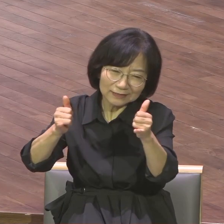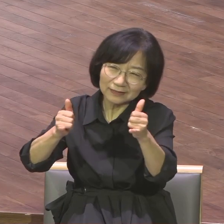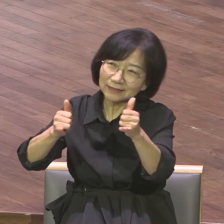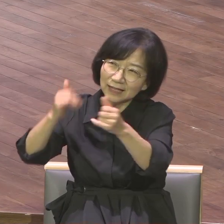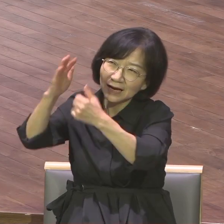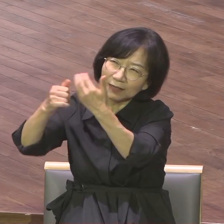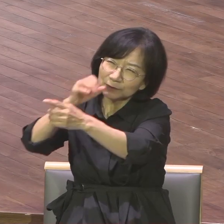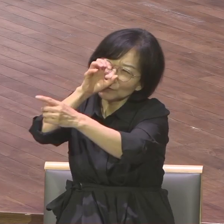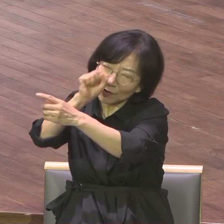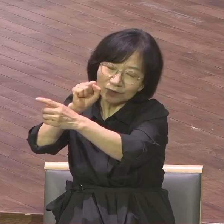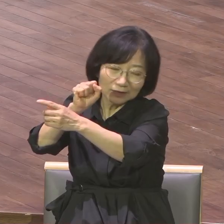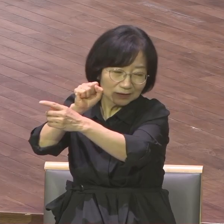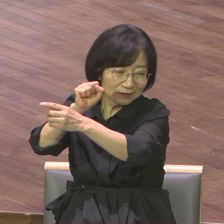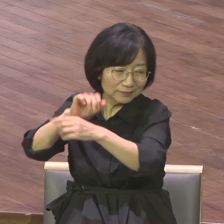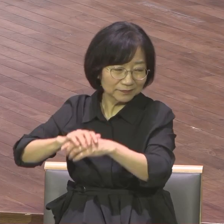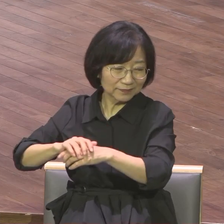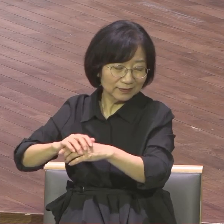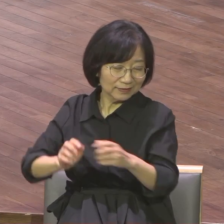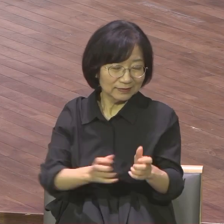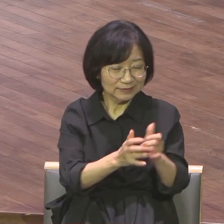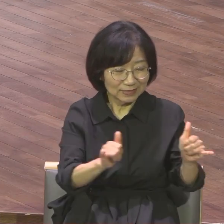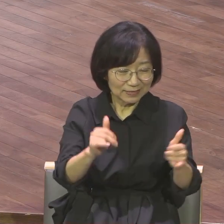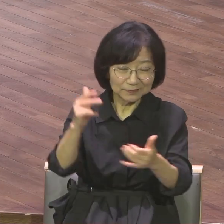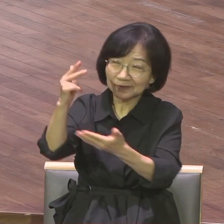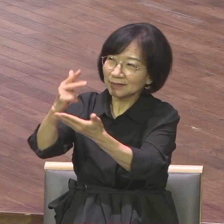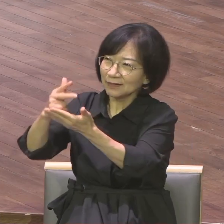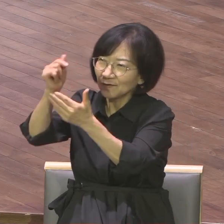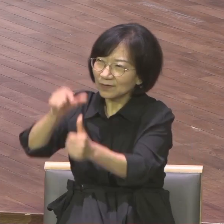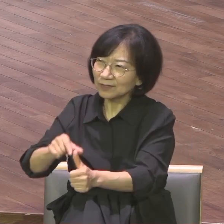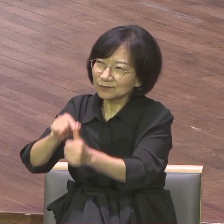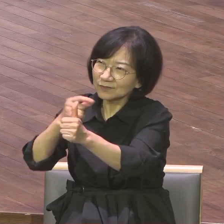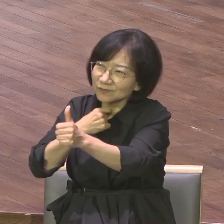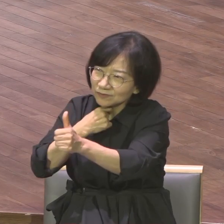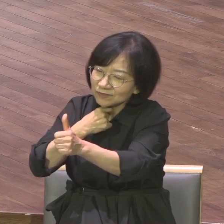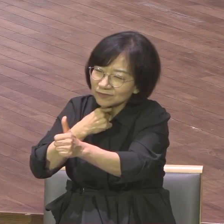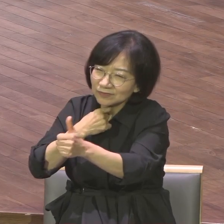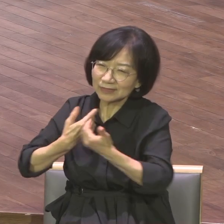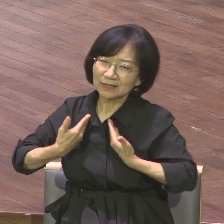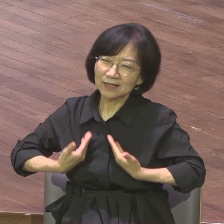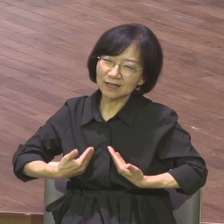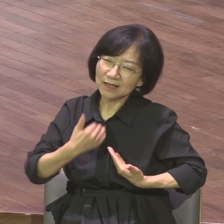선하시도다. 사람이 여호와의 구원을 바라고 잠잠히 기다림이 좋도다.